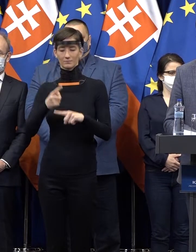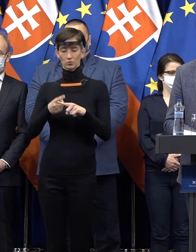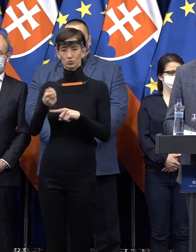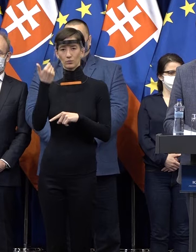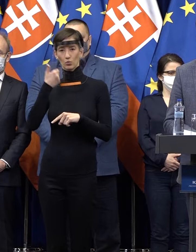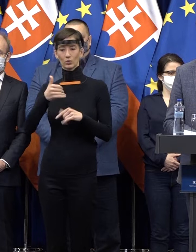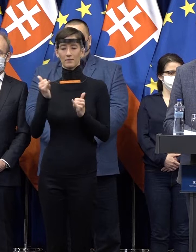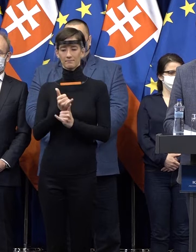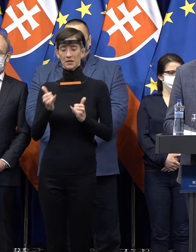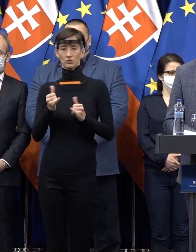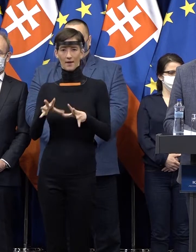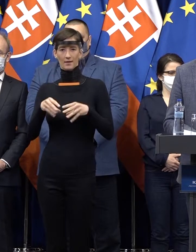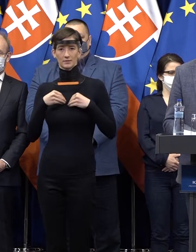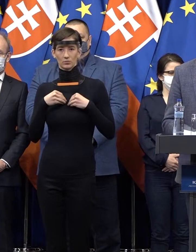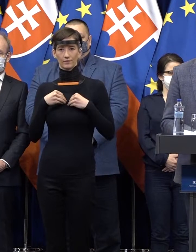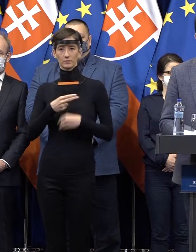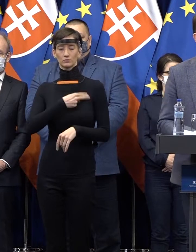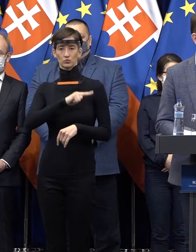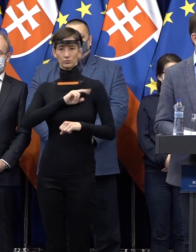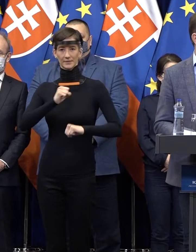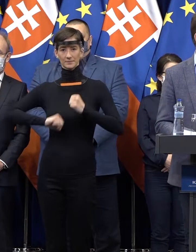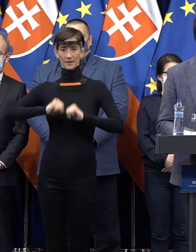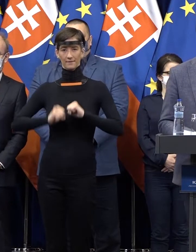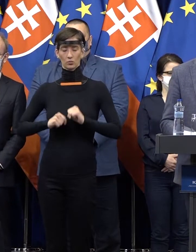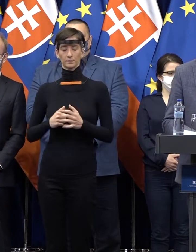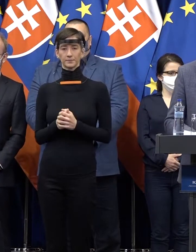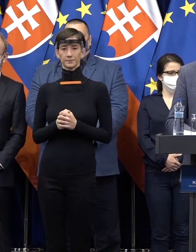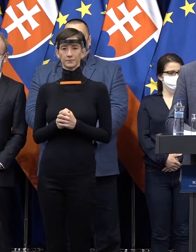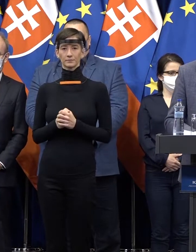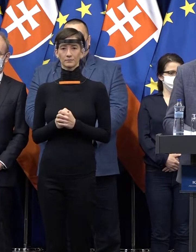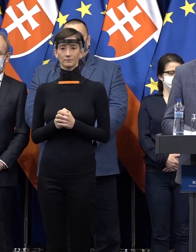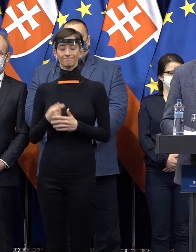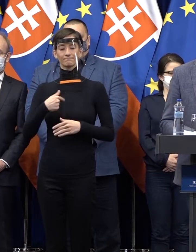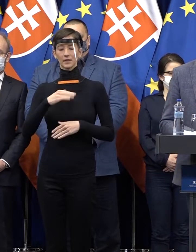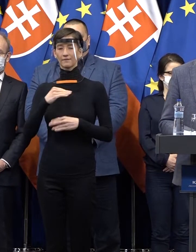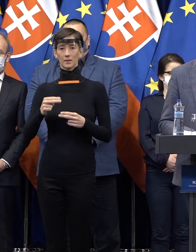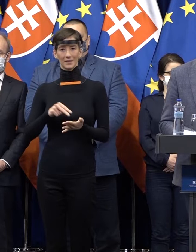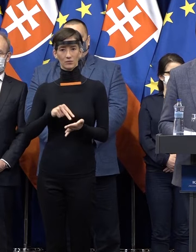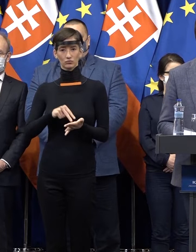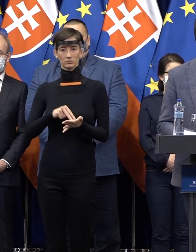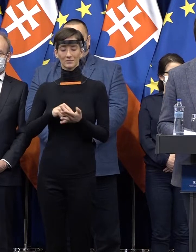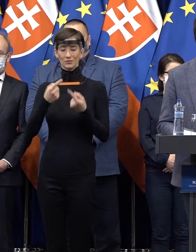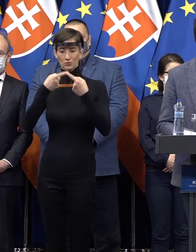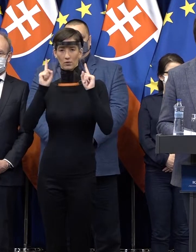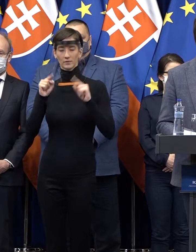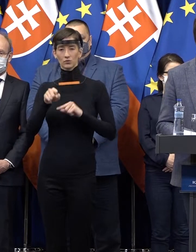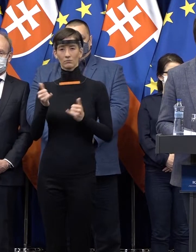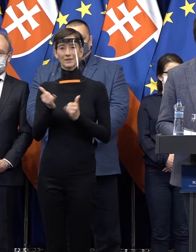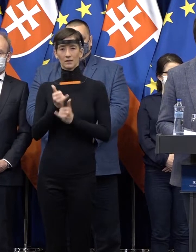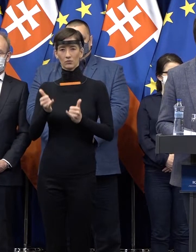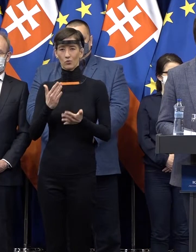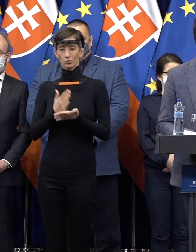že sa správame zodpovedne a vďaka tomu, že sme reagovali veľmi skoro, tak v súčasnosti patríme medzi krajiny,